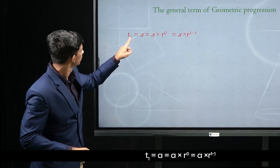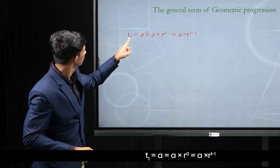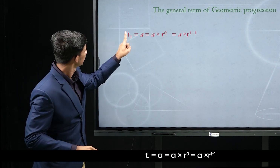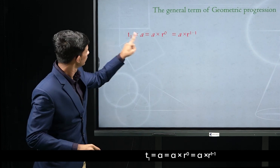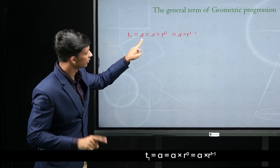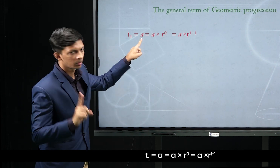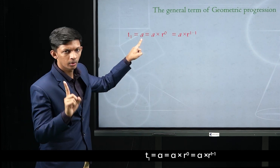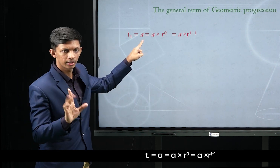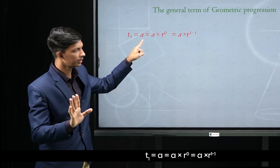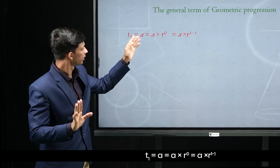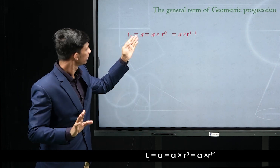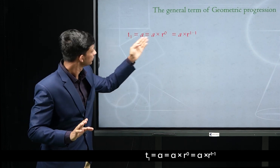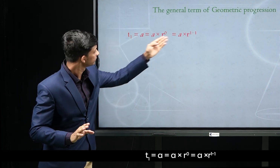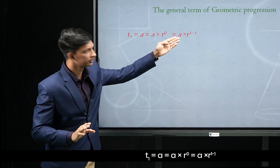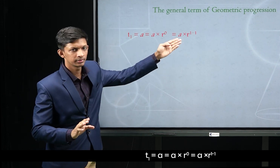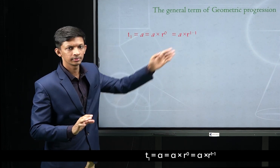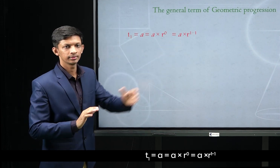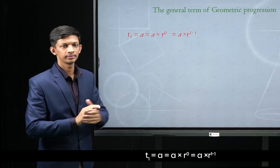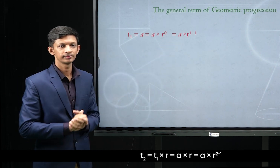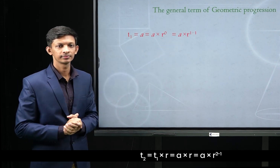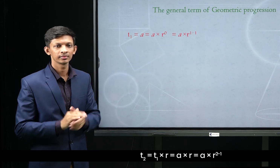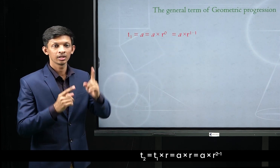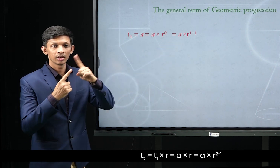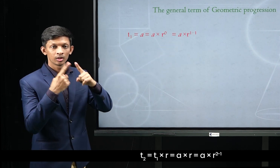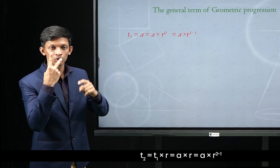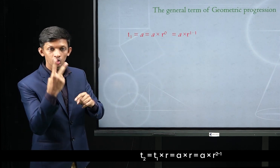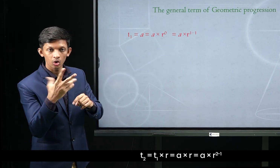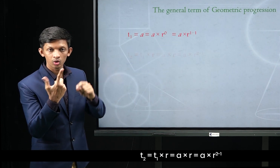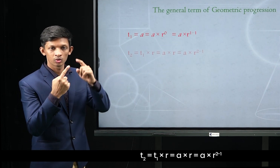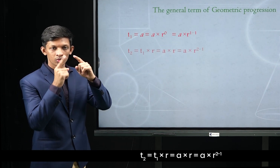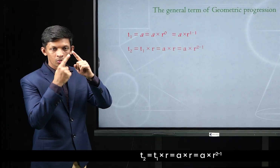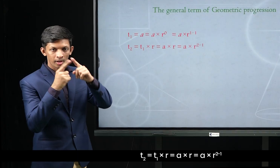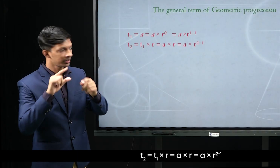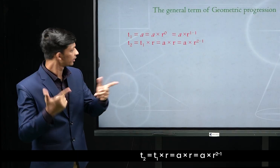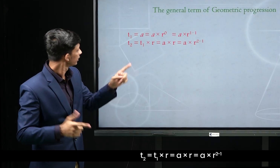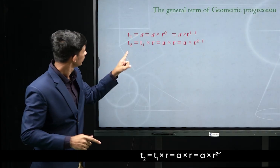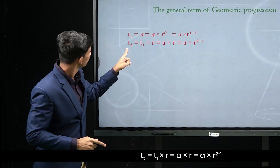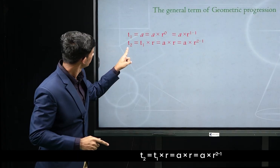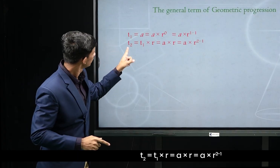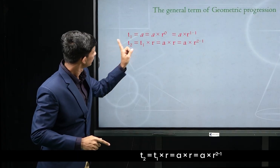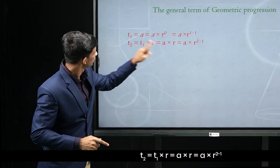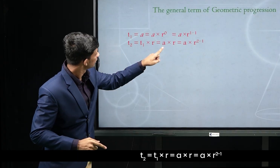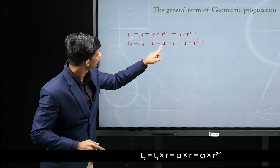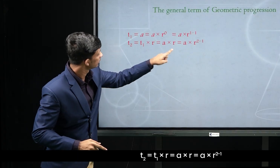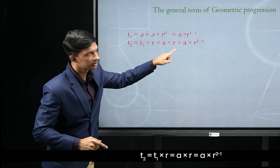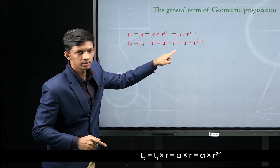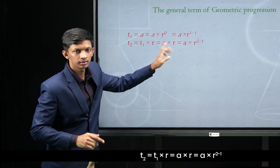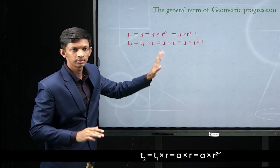ஈடு A, ஈடு A பெருக்கல் R. T2 சமன் T1 பெருக்கல் R சமன் A பெருக்கல் R சமன்